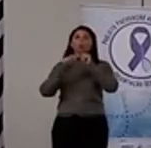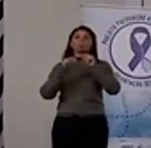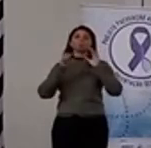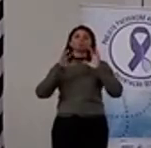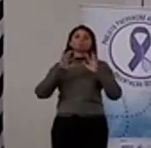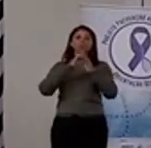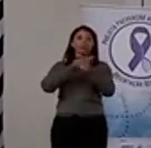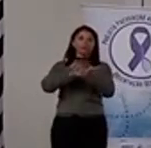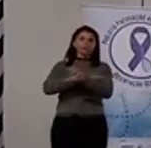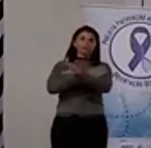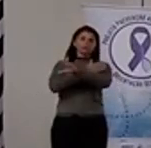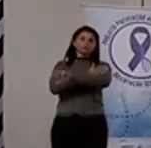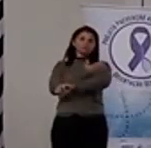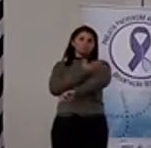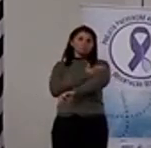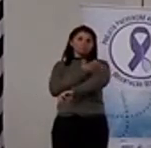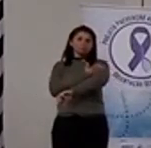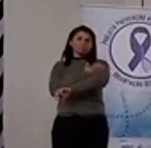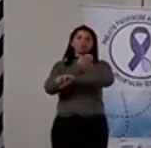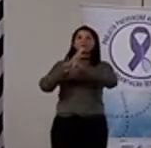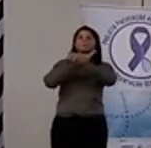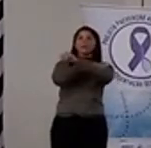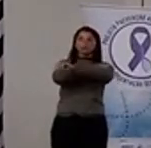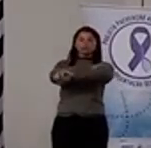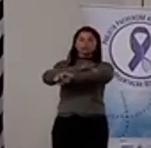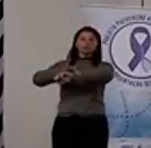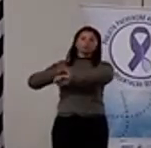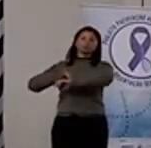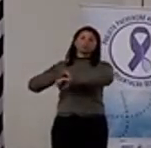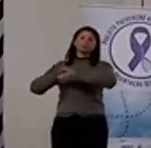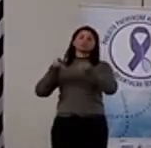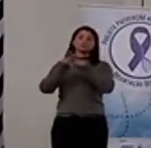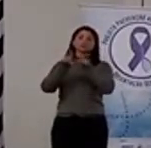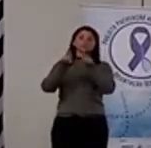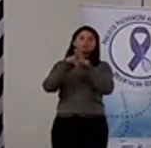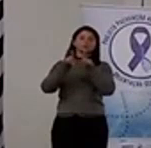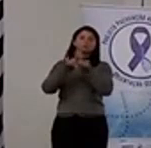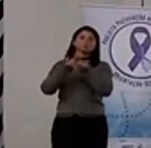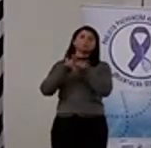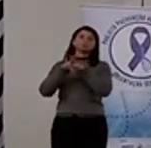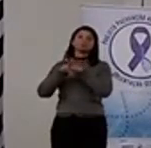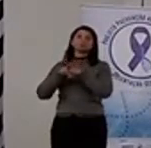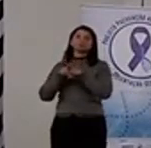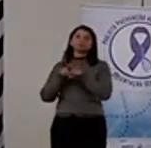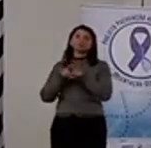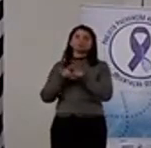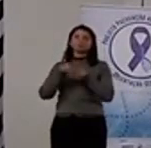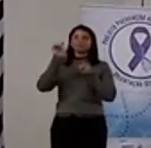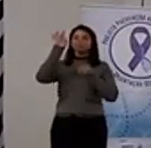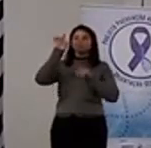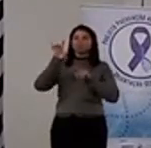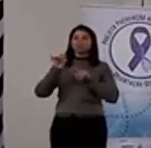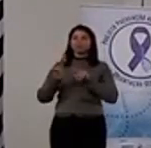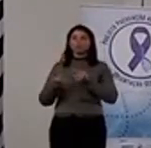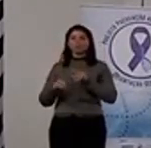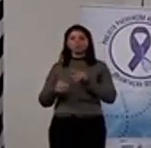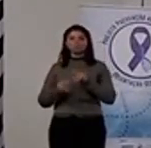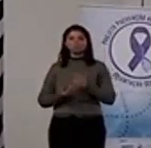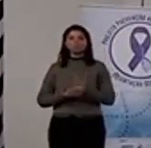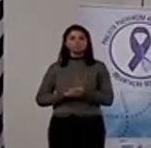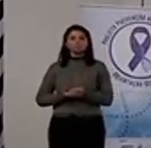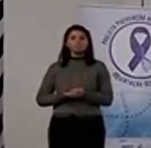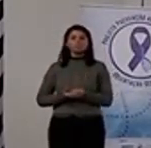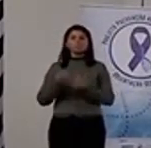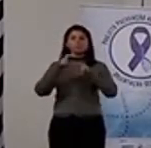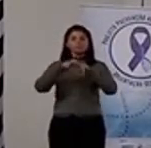aqui? Só que existem situações especiais, como esse caso aqui. Esse caso,